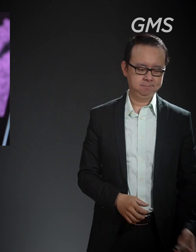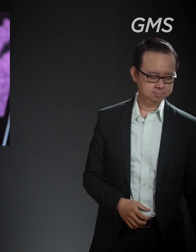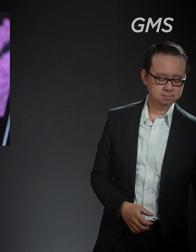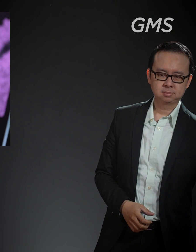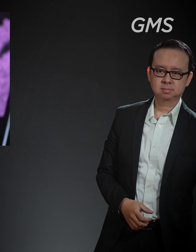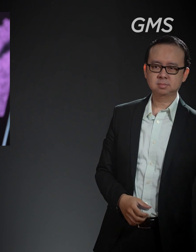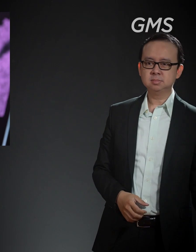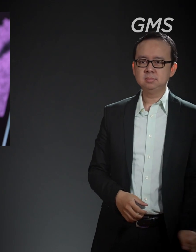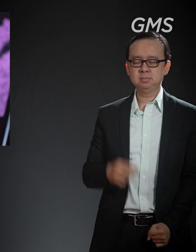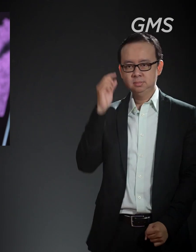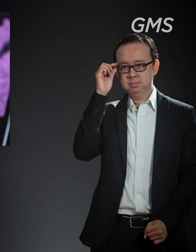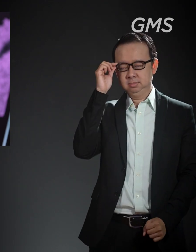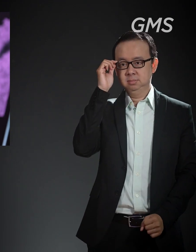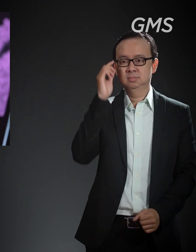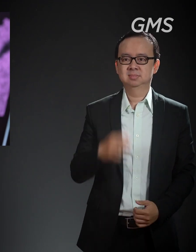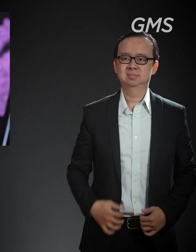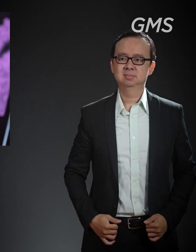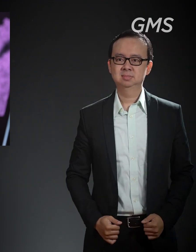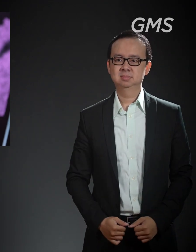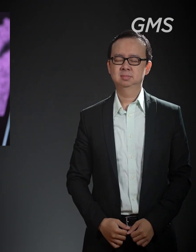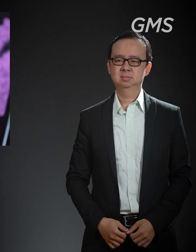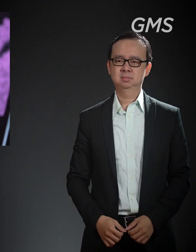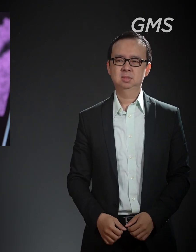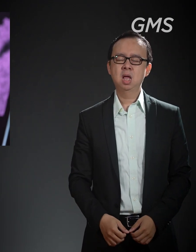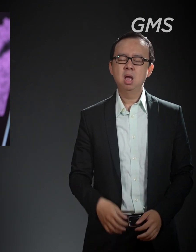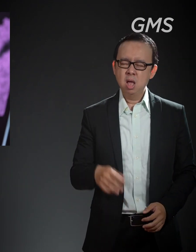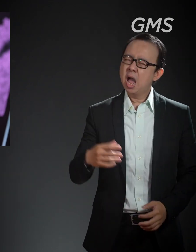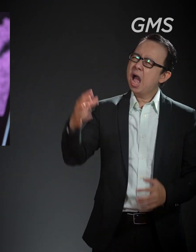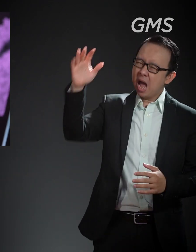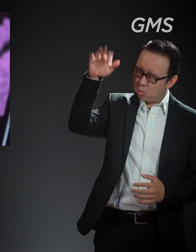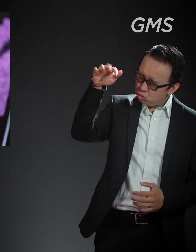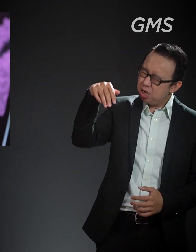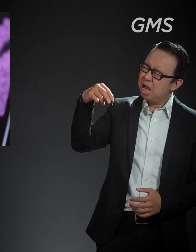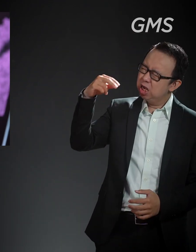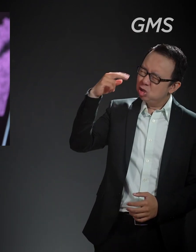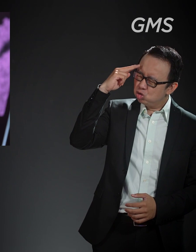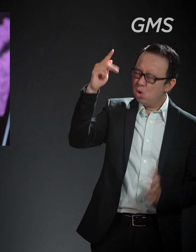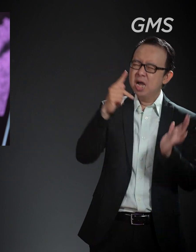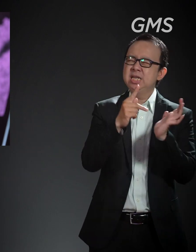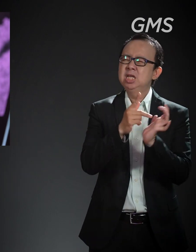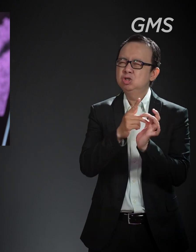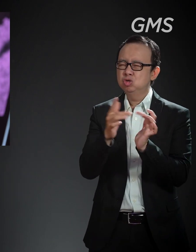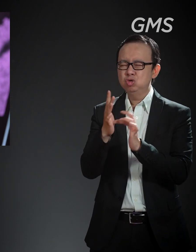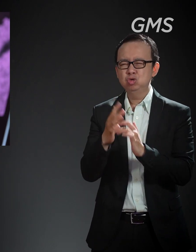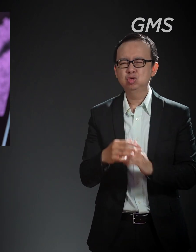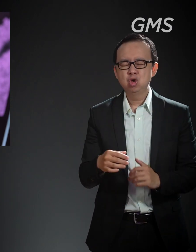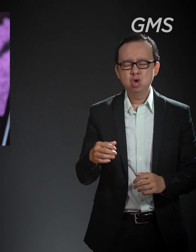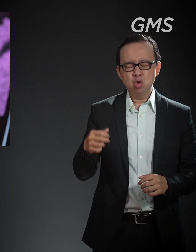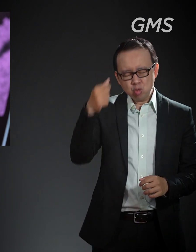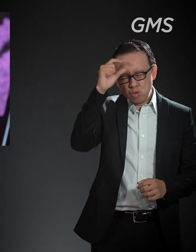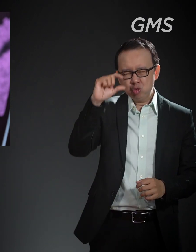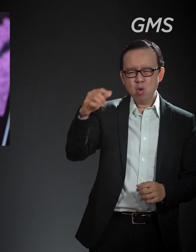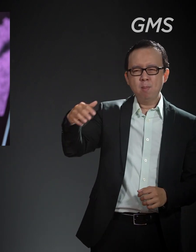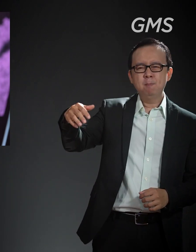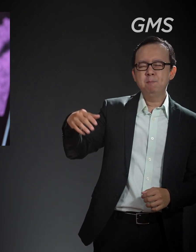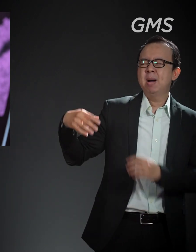itu sudah bagi sebagian besar kita. Tapi mengundang Dia lebih lagi untuk berdaulat, berkuasa atas segala area hidup